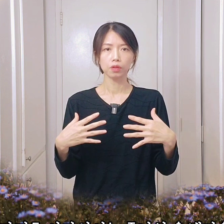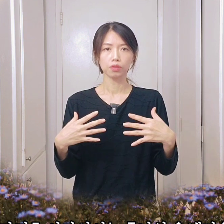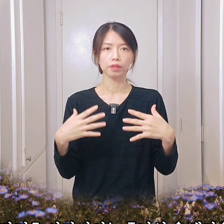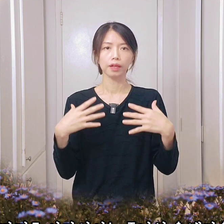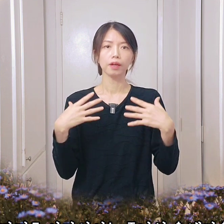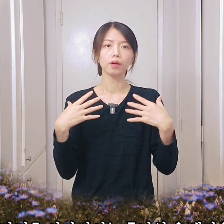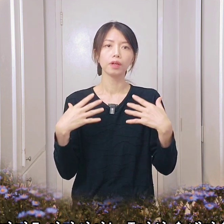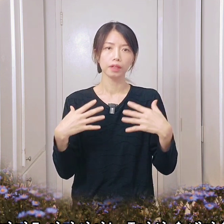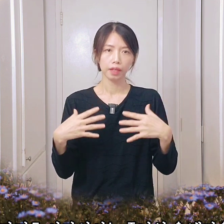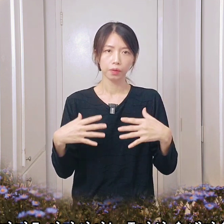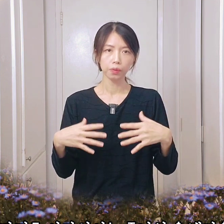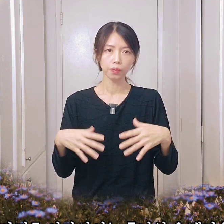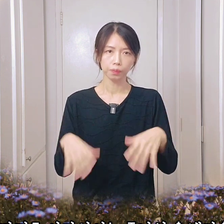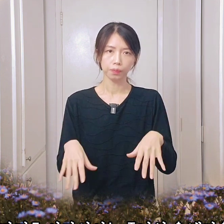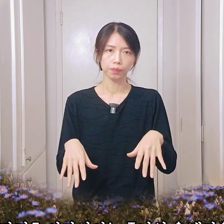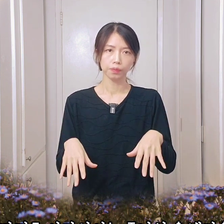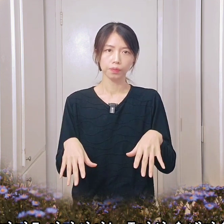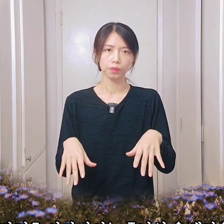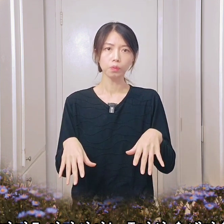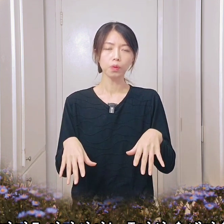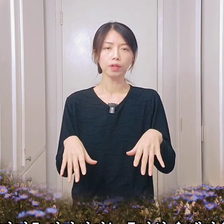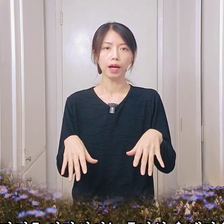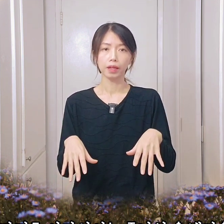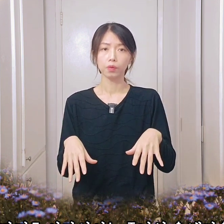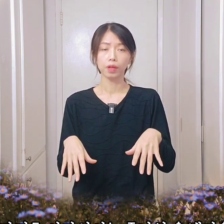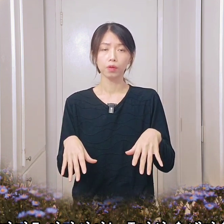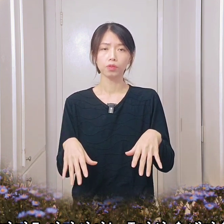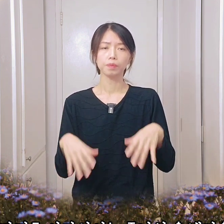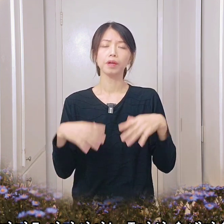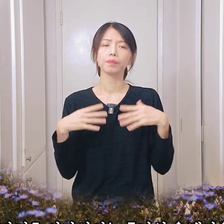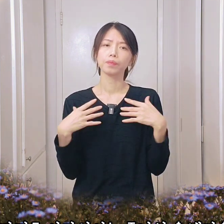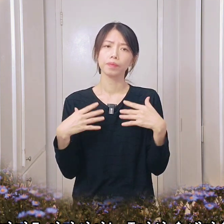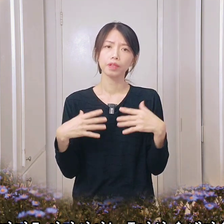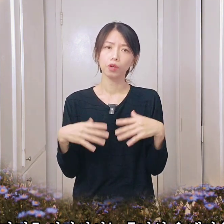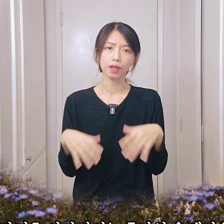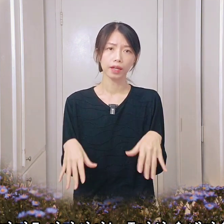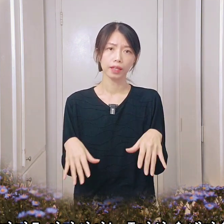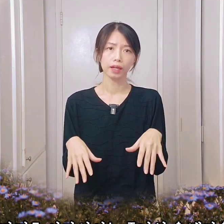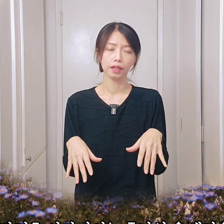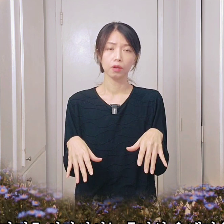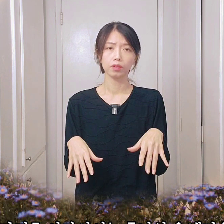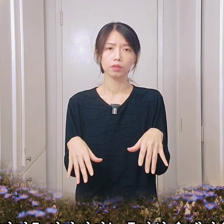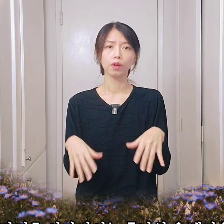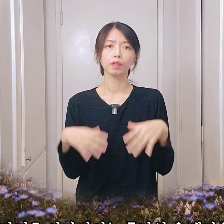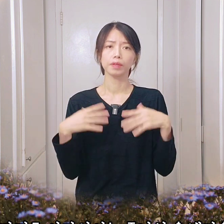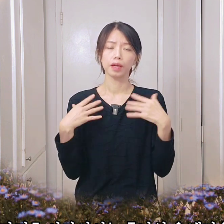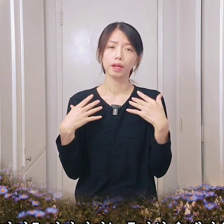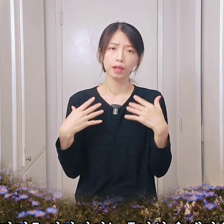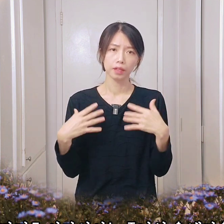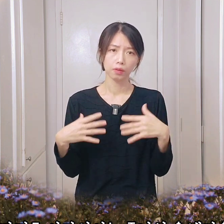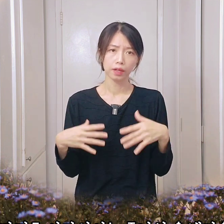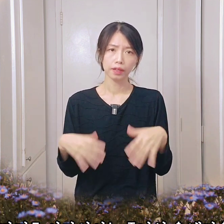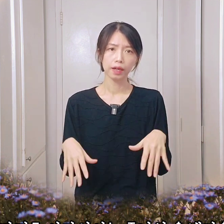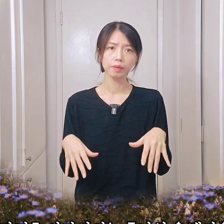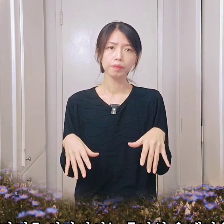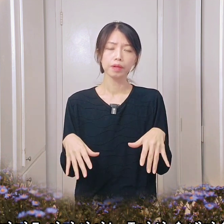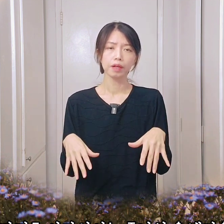가슴 위에 두셨다가요. 그대로 손목을 아래로 내려주시면 연약하다. 이런 뜻의 수어가 됩니다.